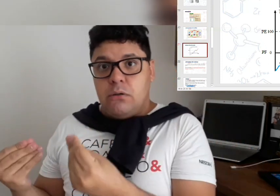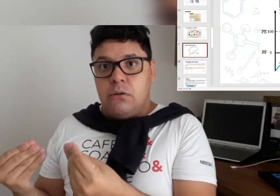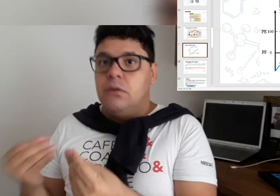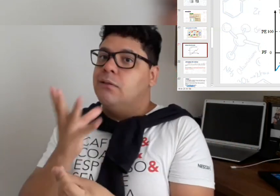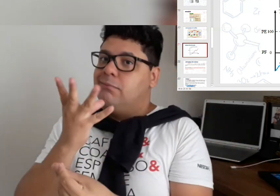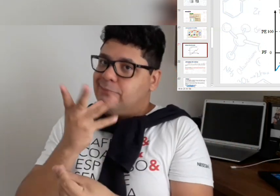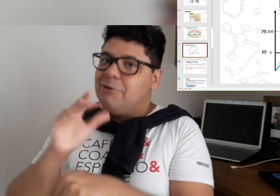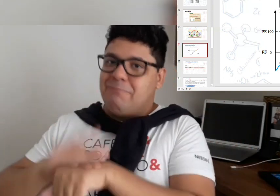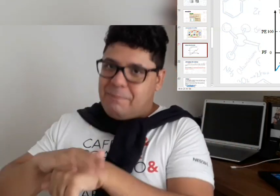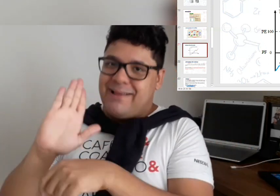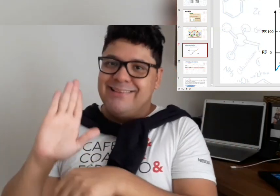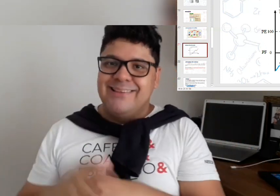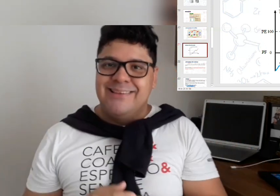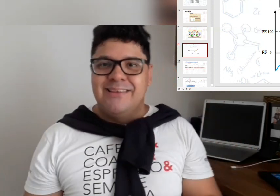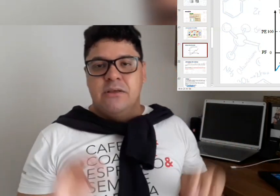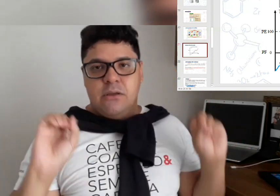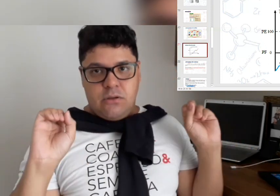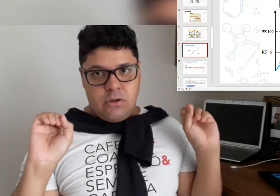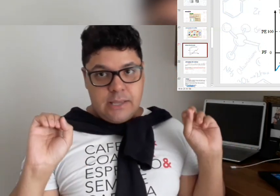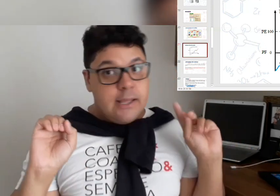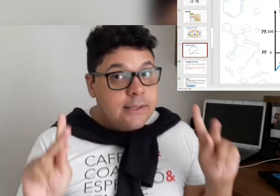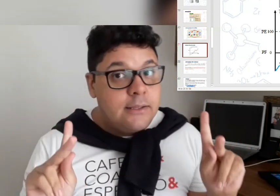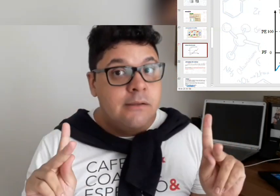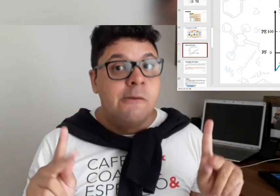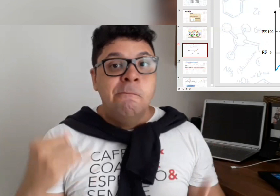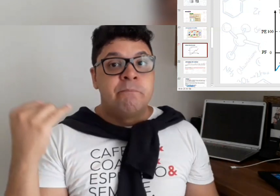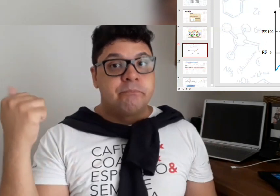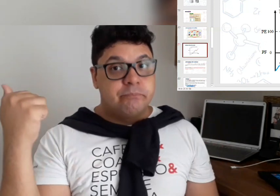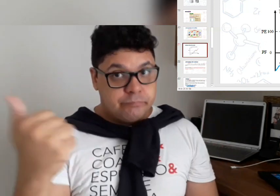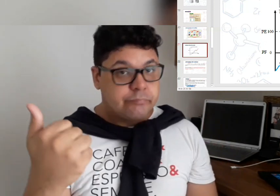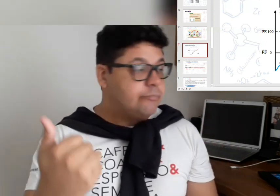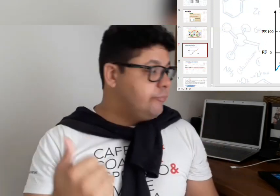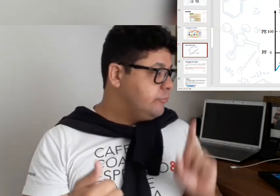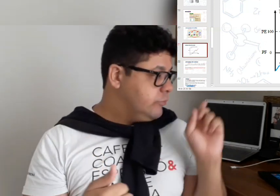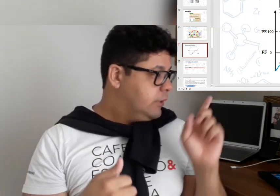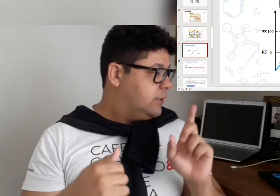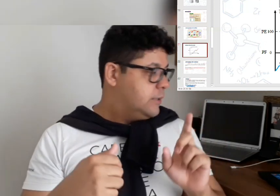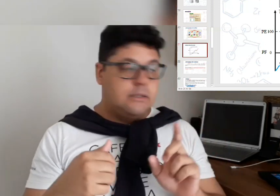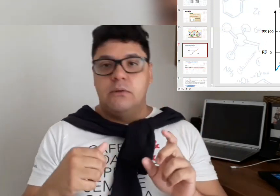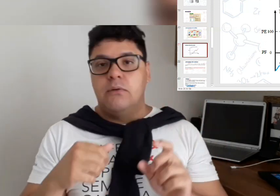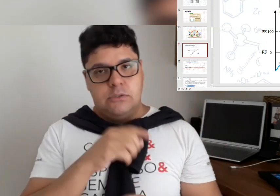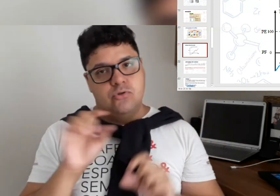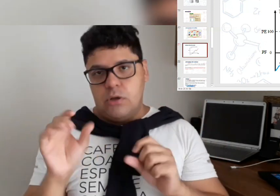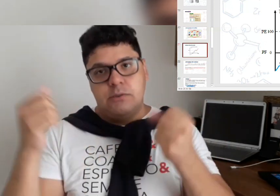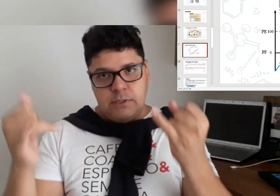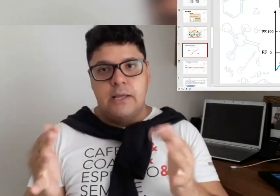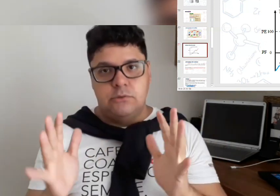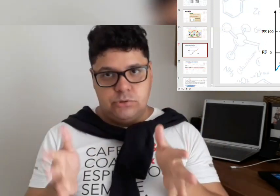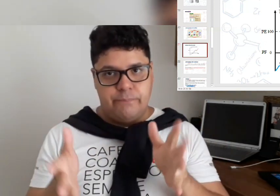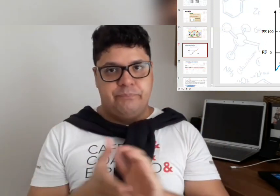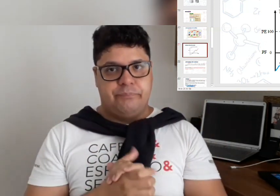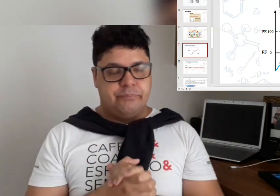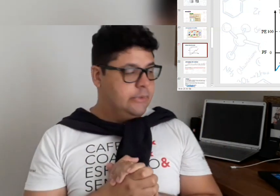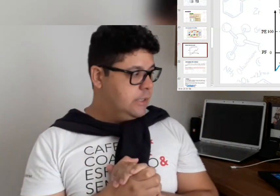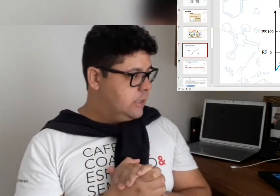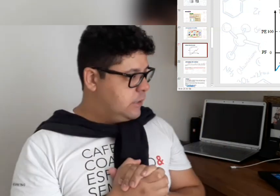que começa a acontecer a mudança de estado físico, tá? Do sólido para o estado